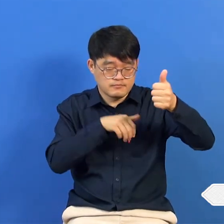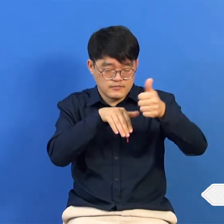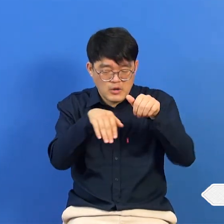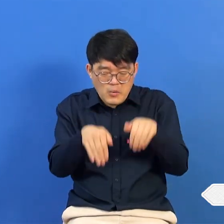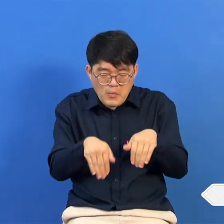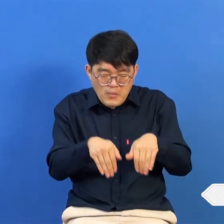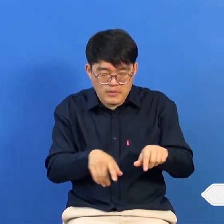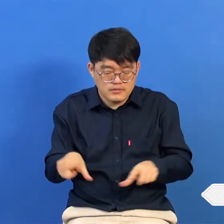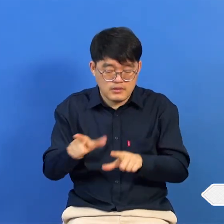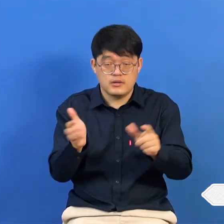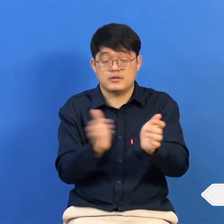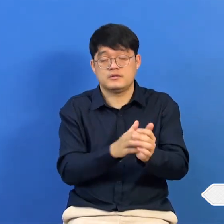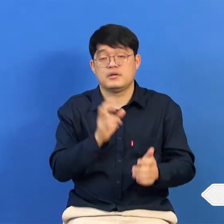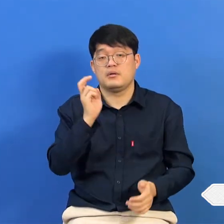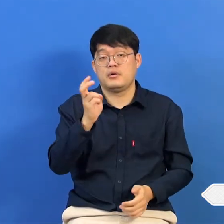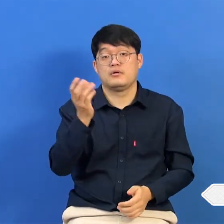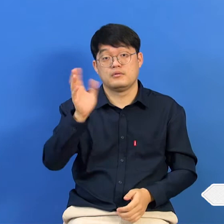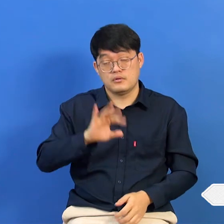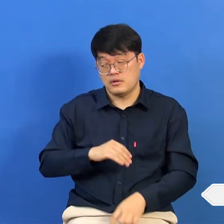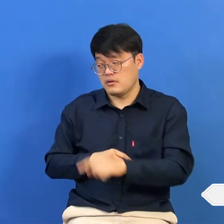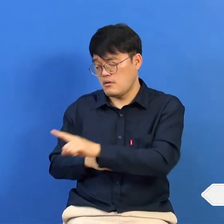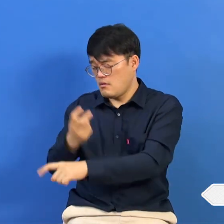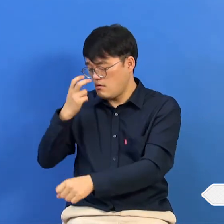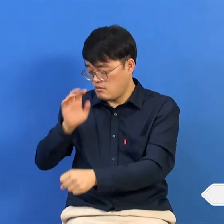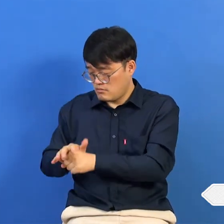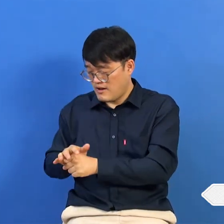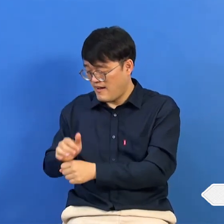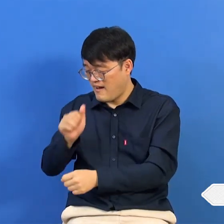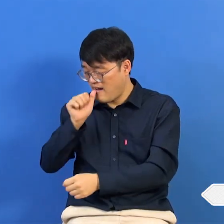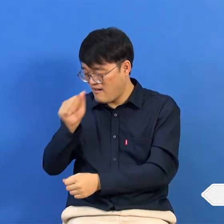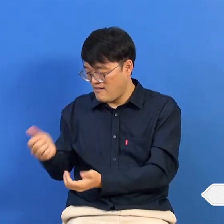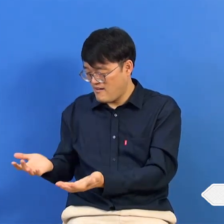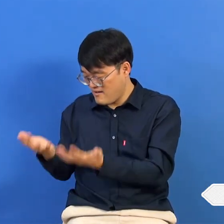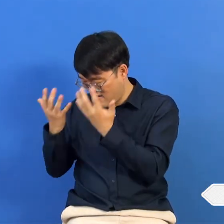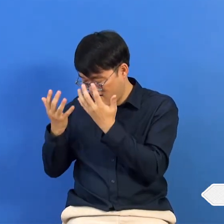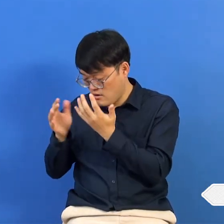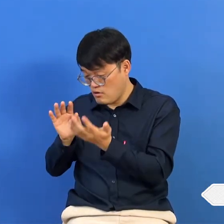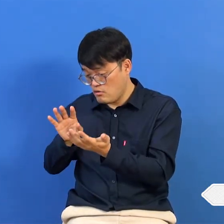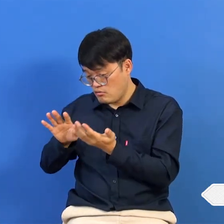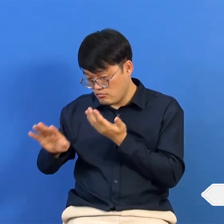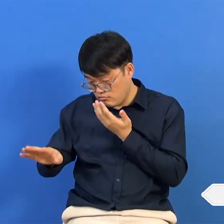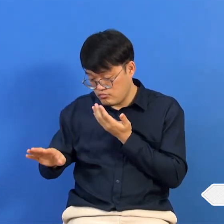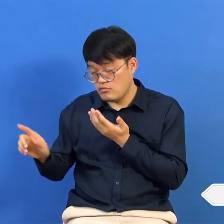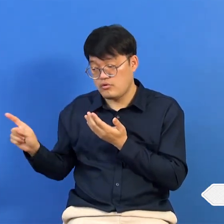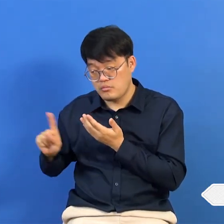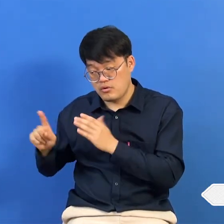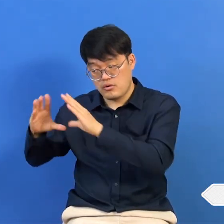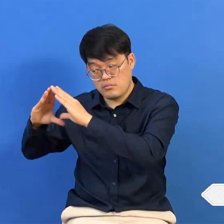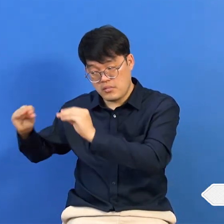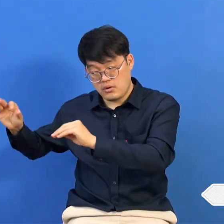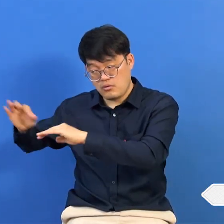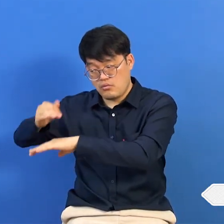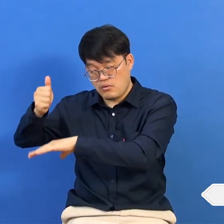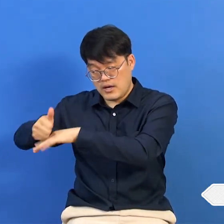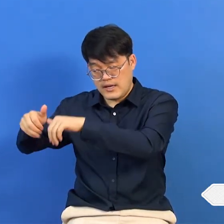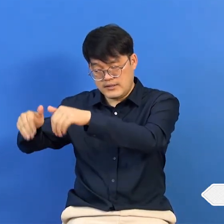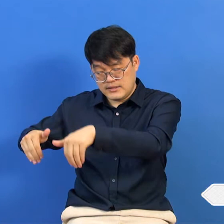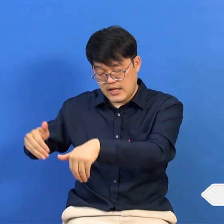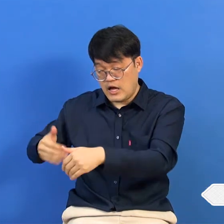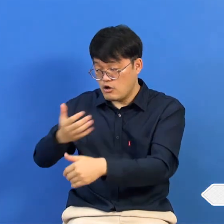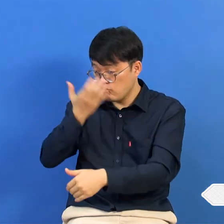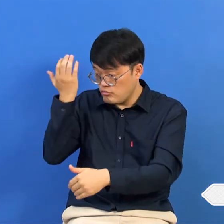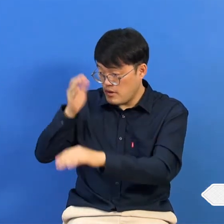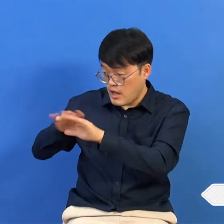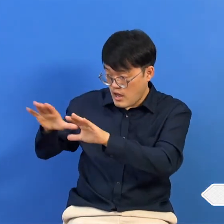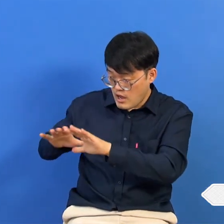끝났겠죠. 그가 누명을 쓰고 감옥에 던져졌기 때문에 그는 바로의 신하 곁으로 갈 수 있었습니다.